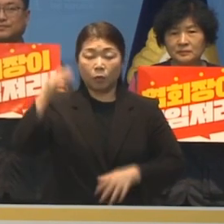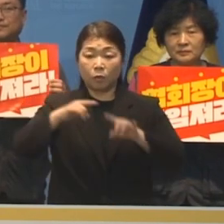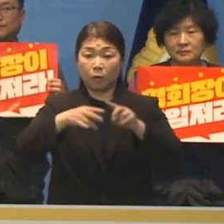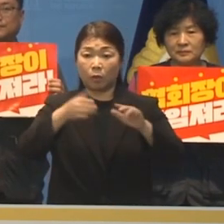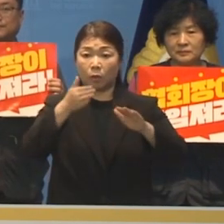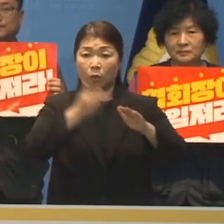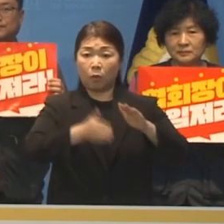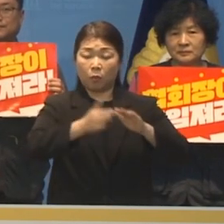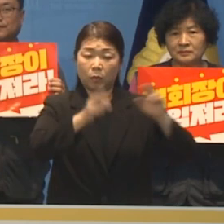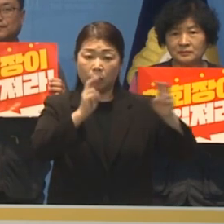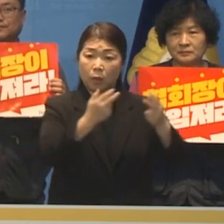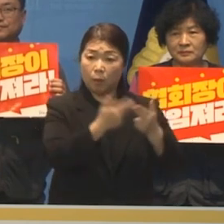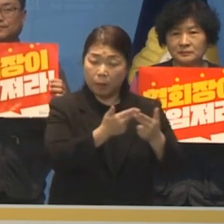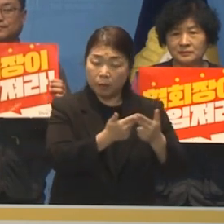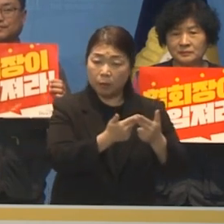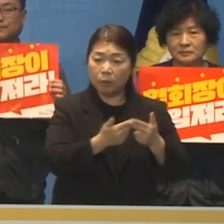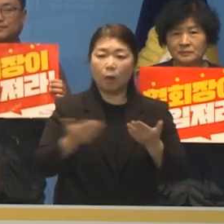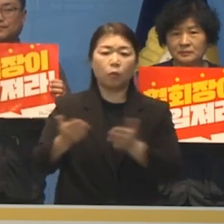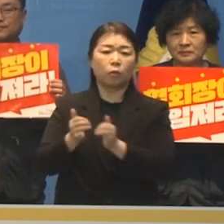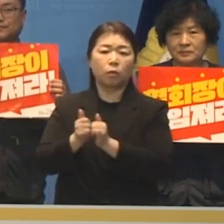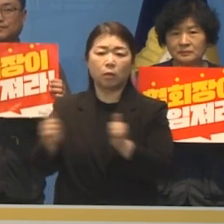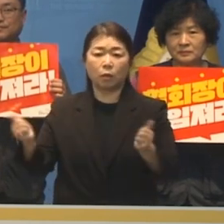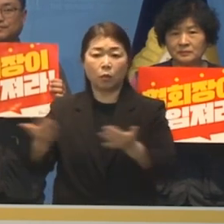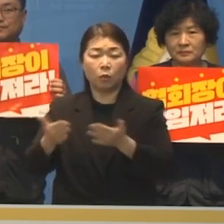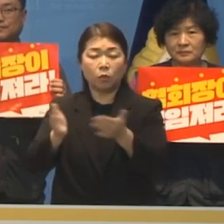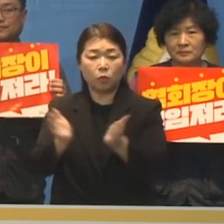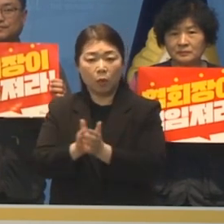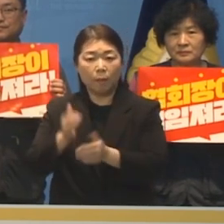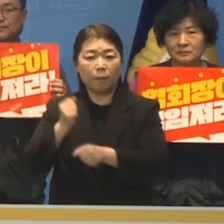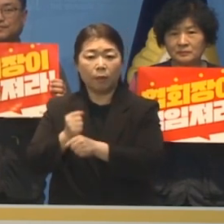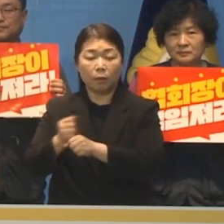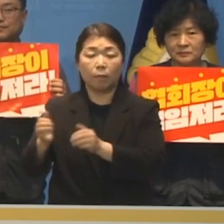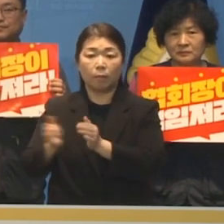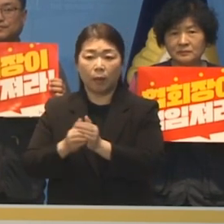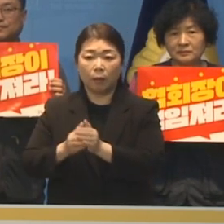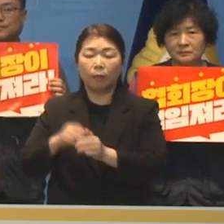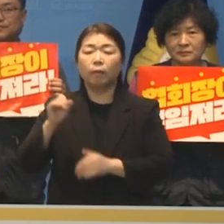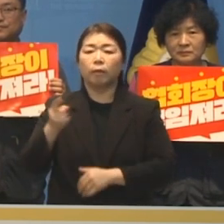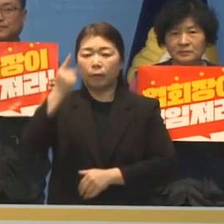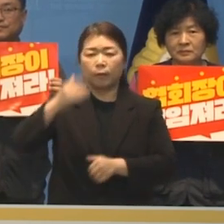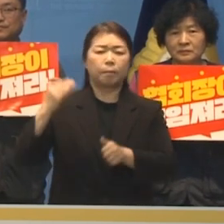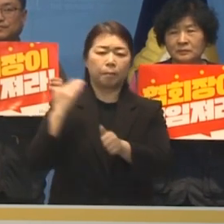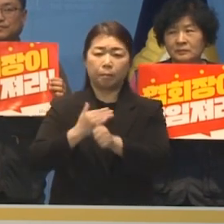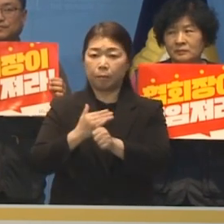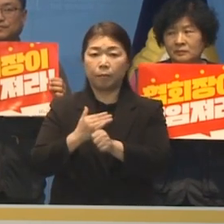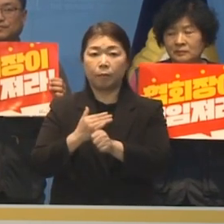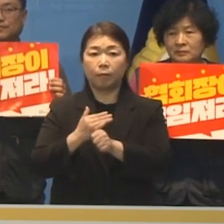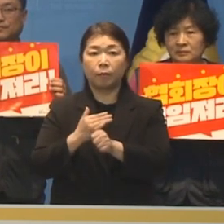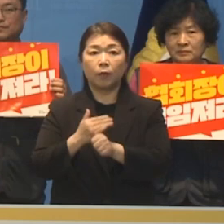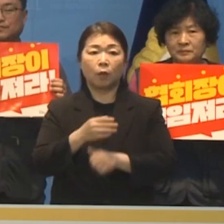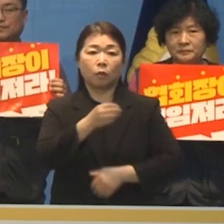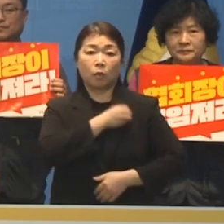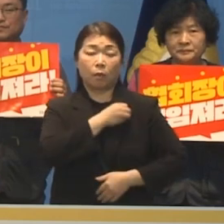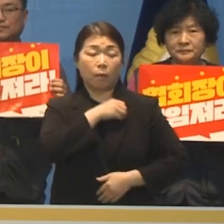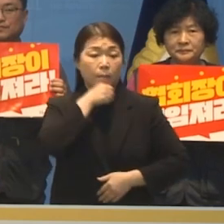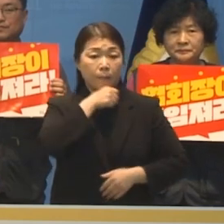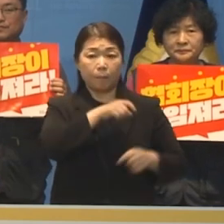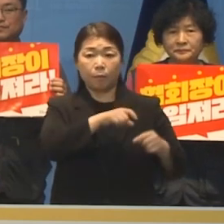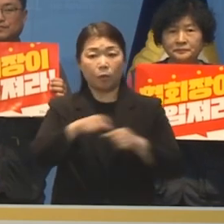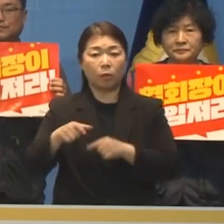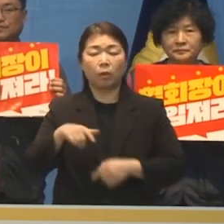한국전기공사협회는 노동자들이 노동조합을 만들었다는 이유로 집단 해고했습니다. 조합원 평균